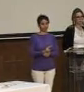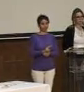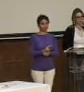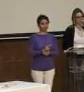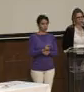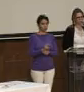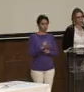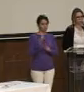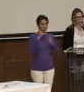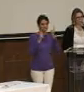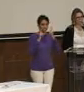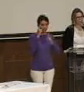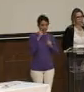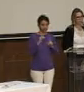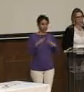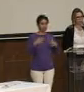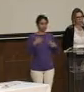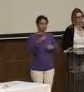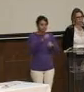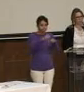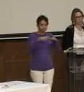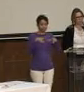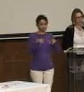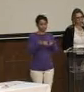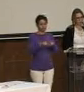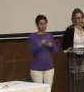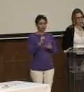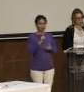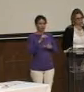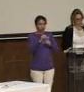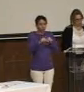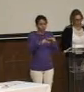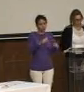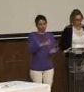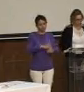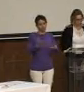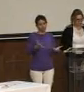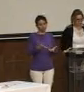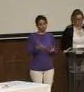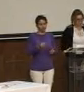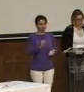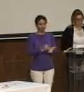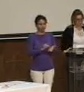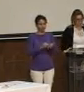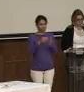gente, por favor, não vamos tornar esse momento desrespeitoso.